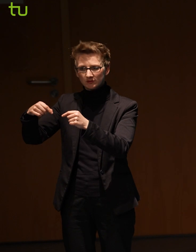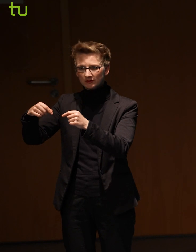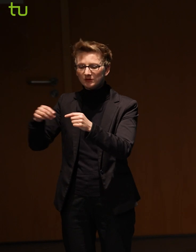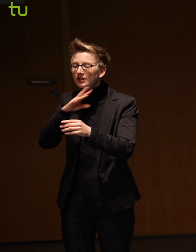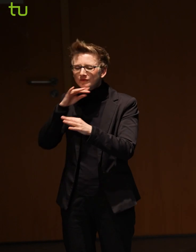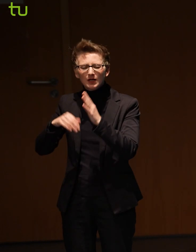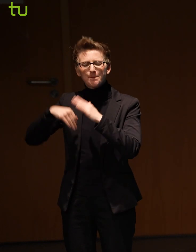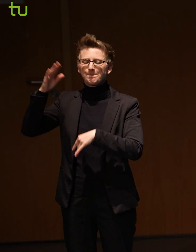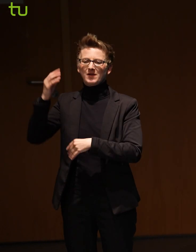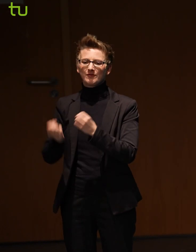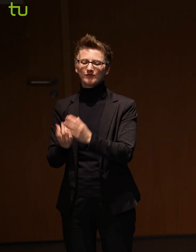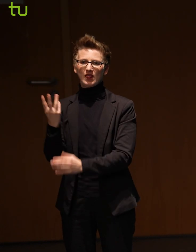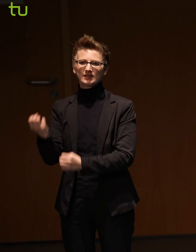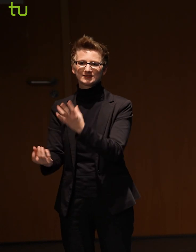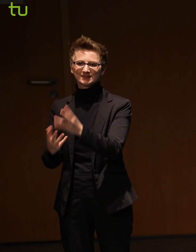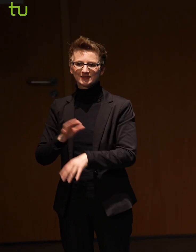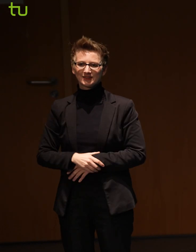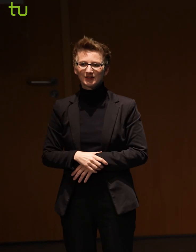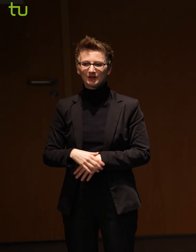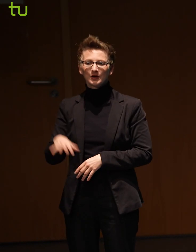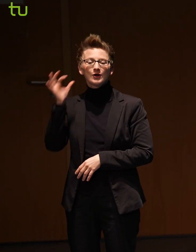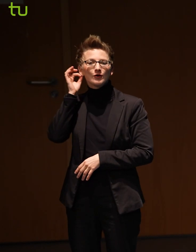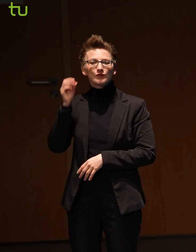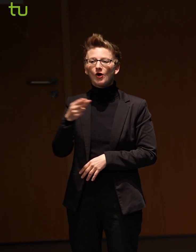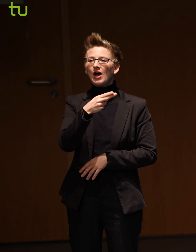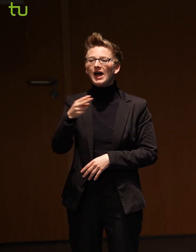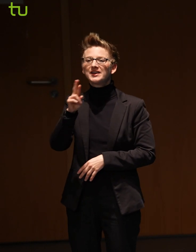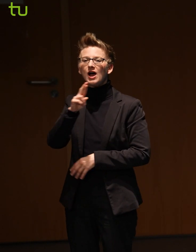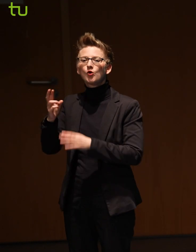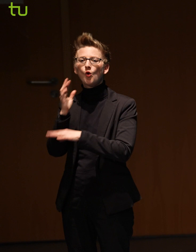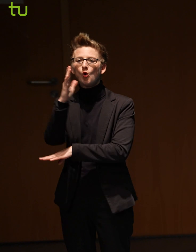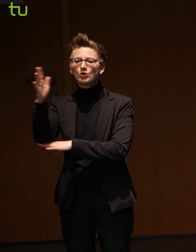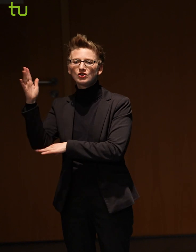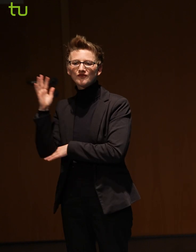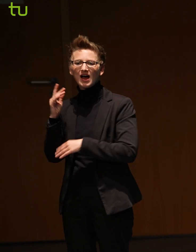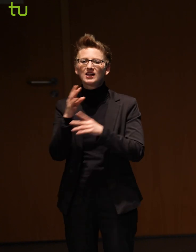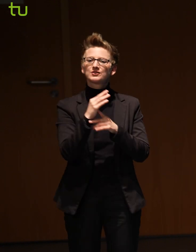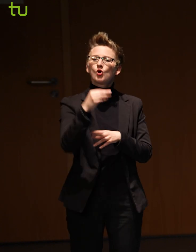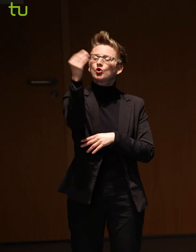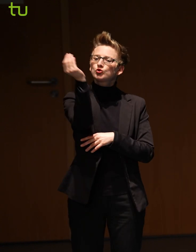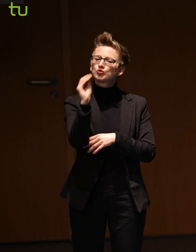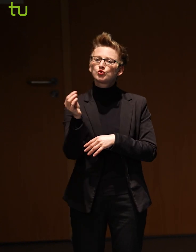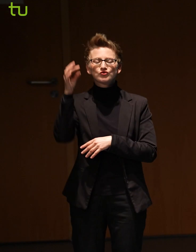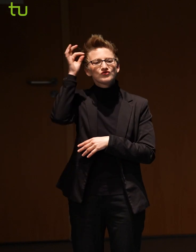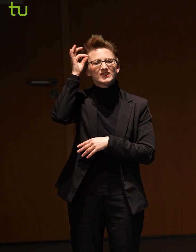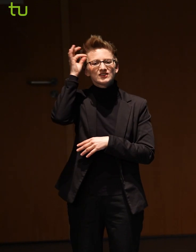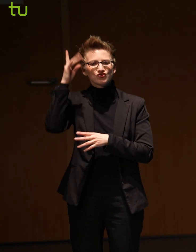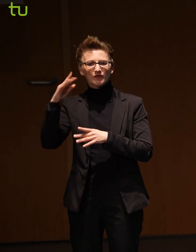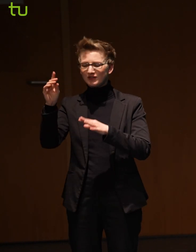Dr. Astrid Kemmerling und Hannah Rodewald, zwei amerikanistische KunstwissenschaftlerInnen und KünstlerInnen unserer